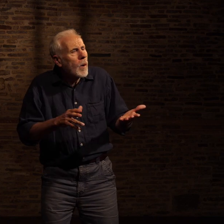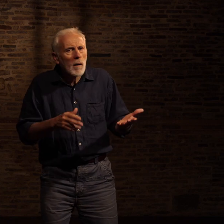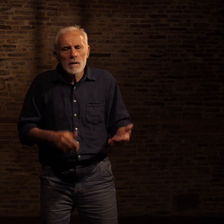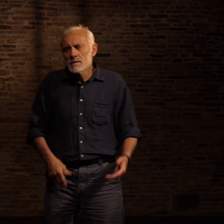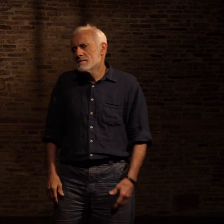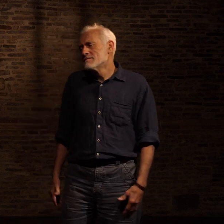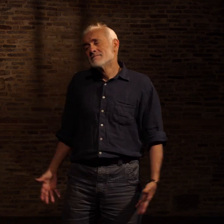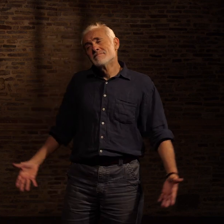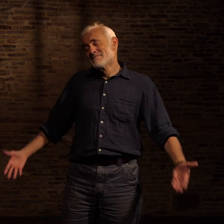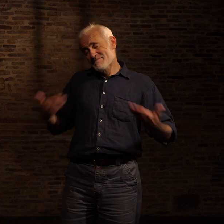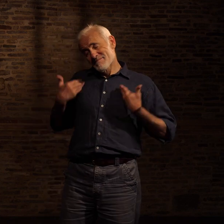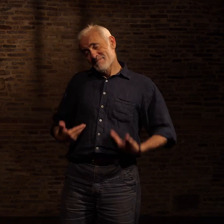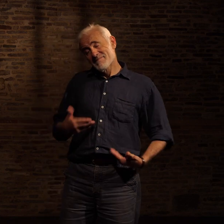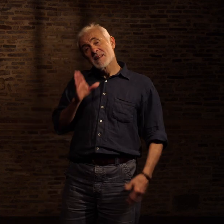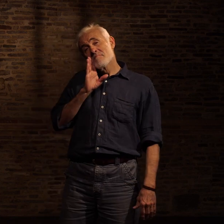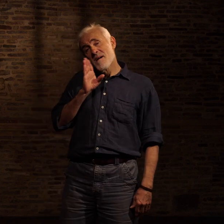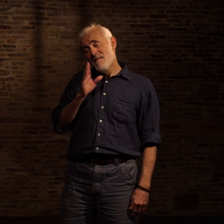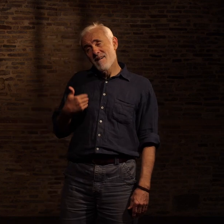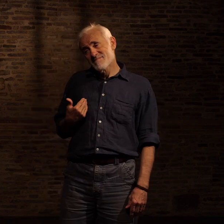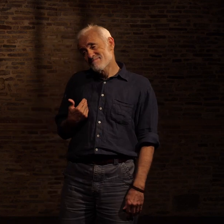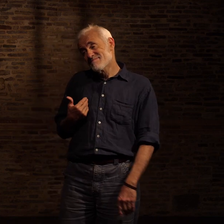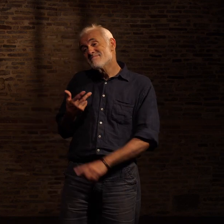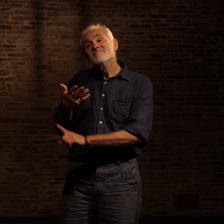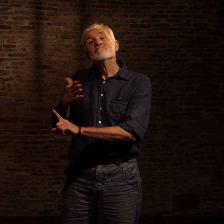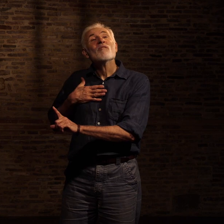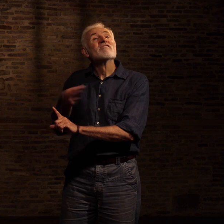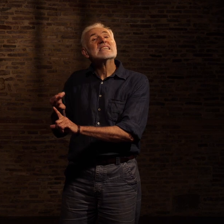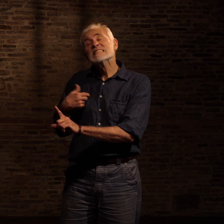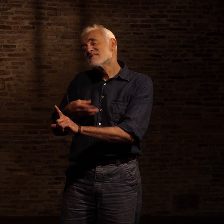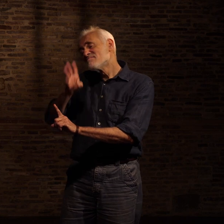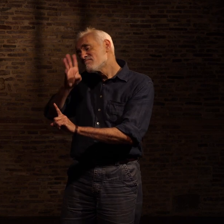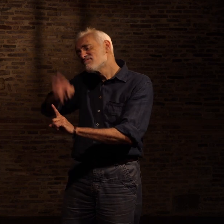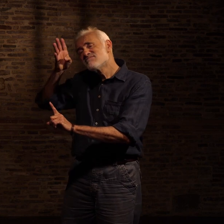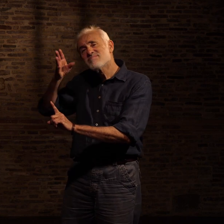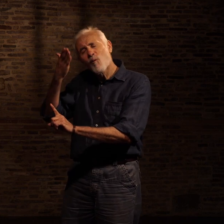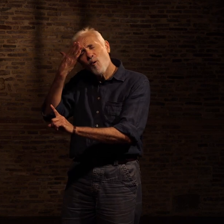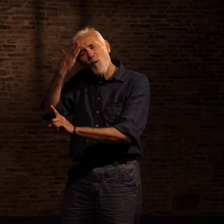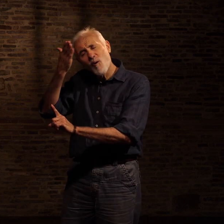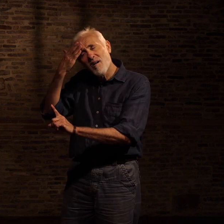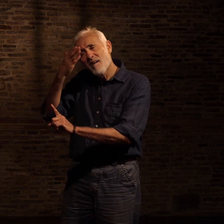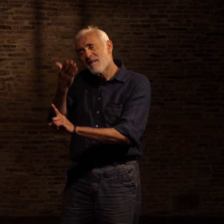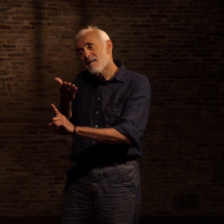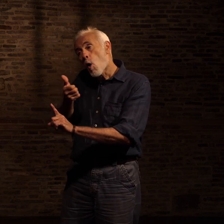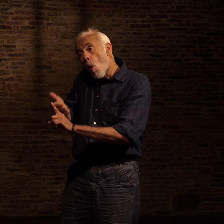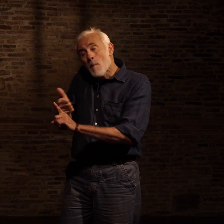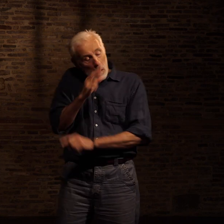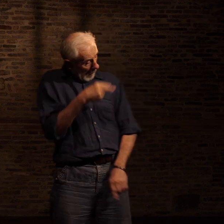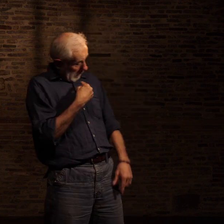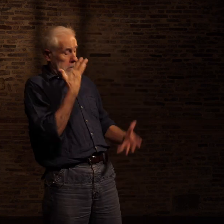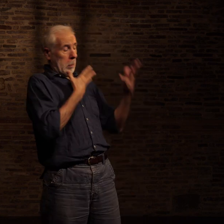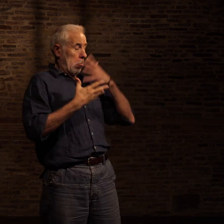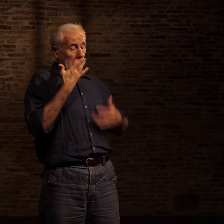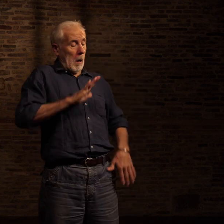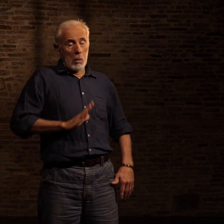il me reconnaît et comprendre son enfant je te connais et je te comprends mieux que tu ne te comprends toi même